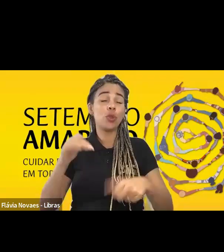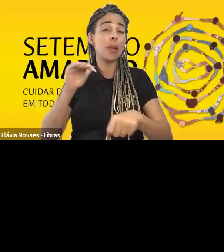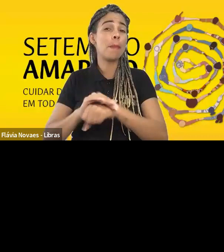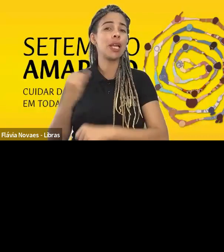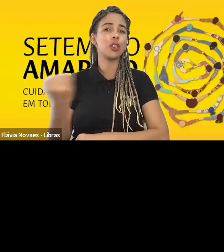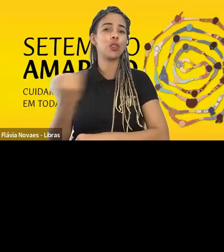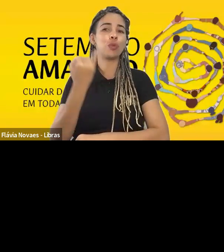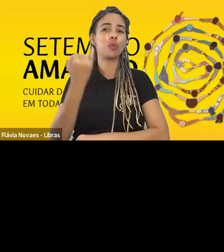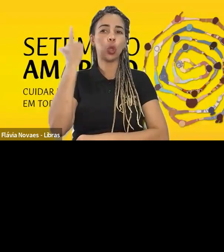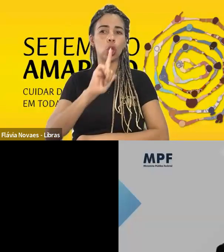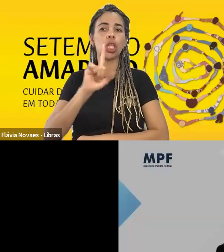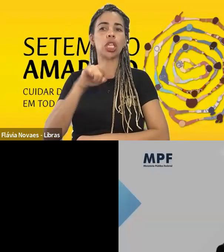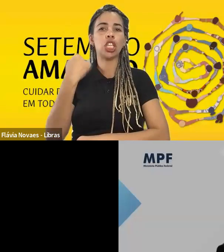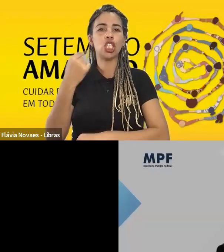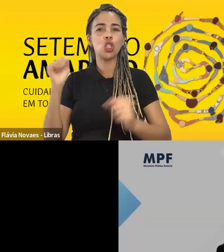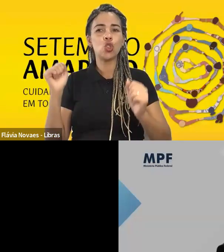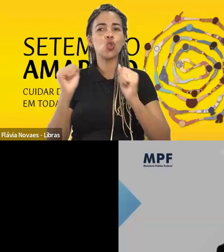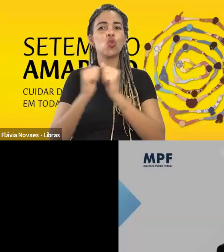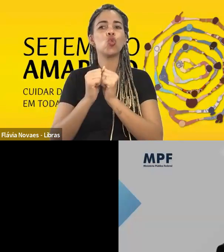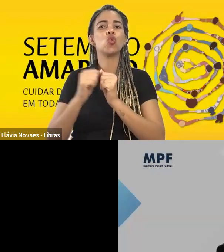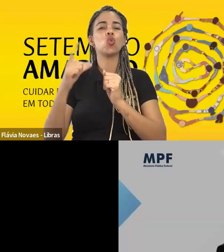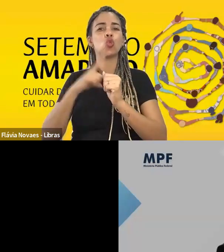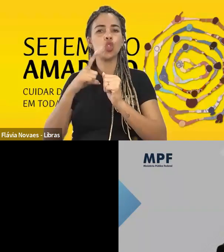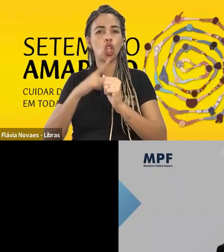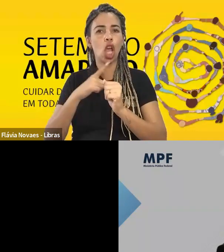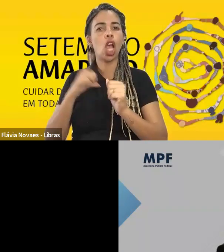consiga se aproximar disso ou alcançar